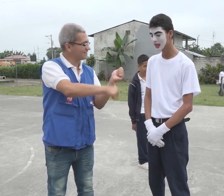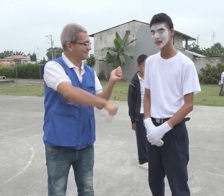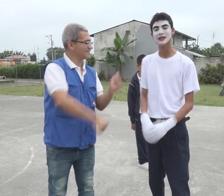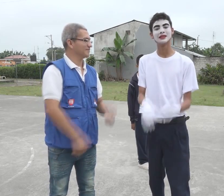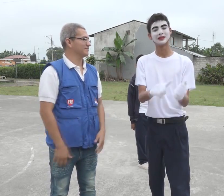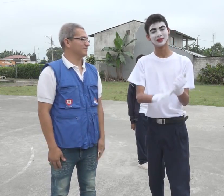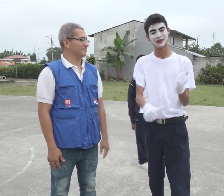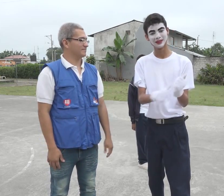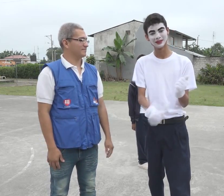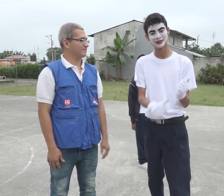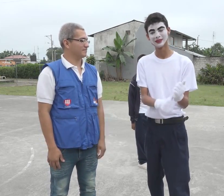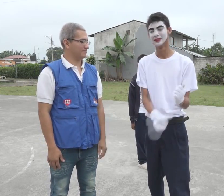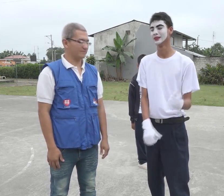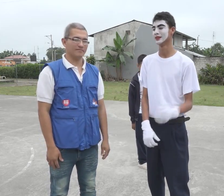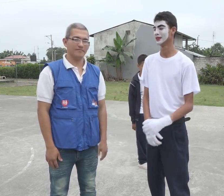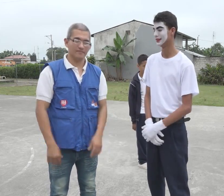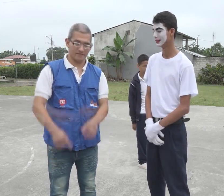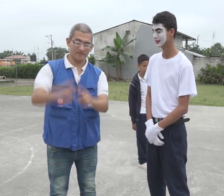hermana,